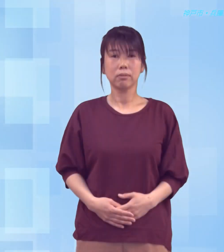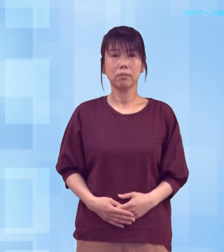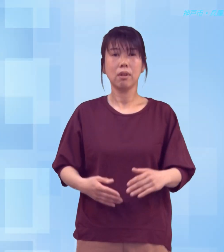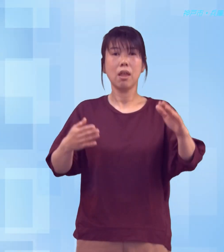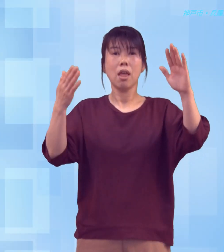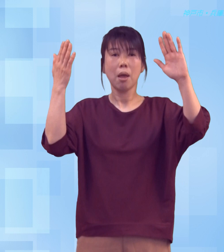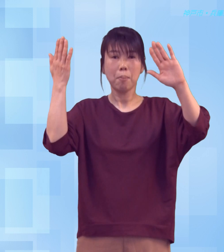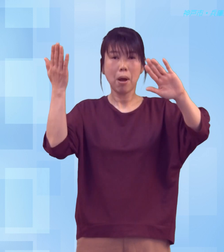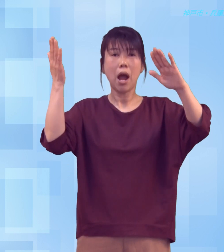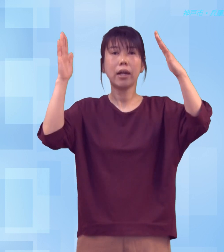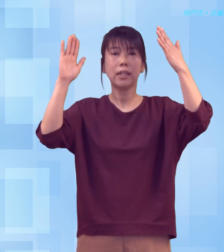舞子公園